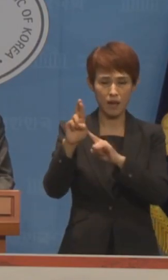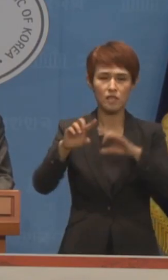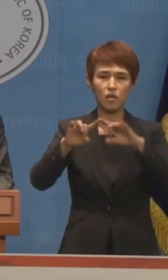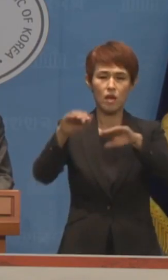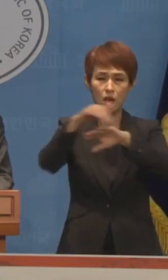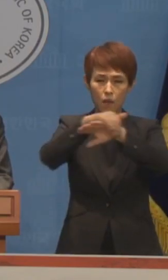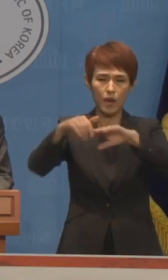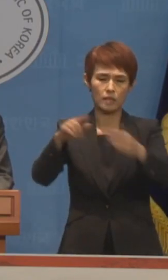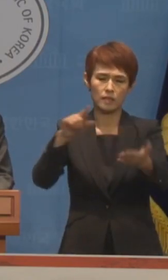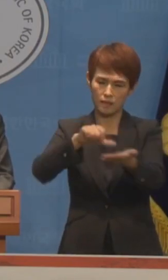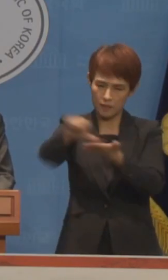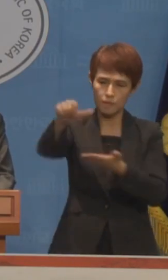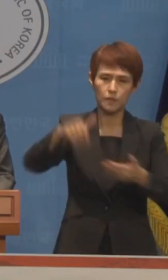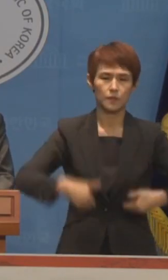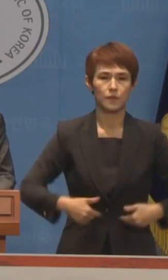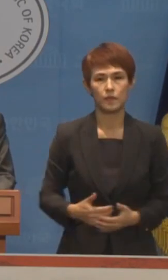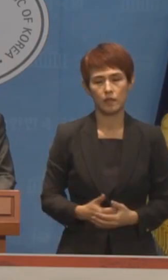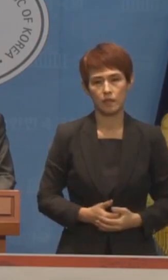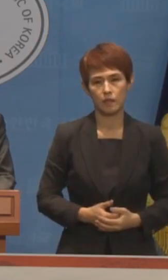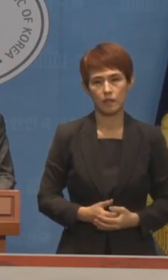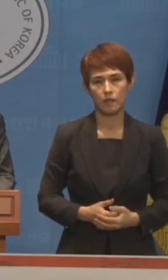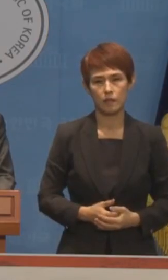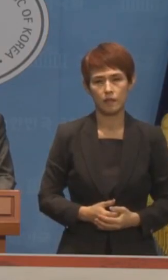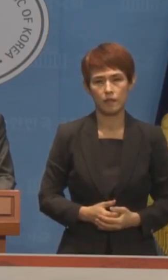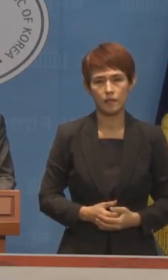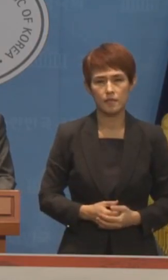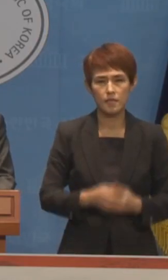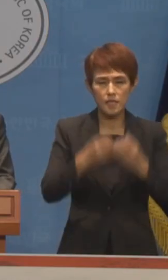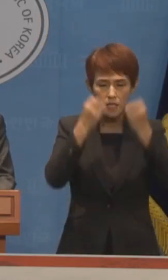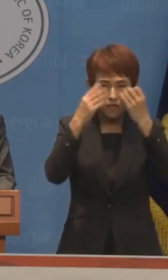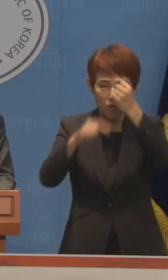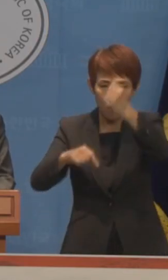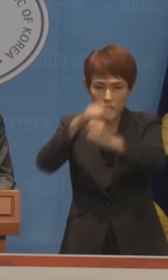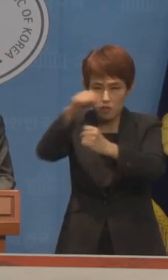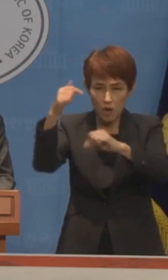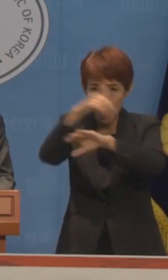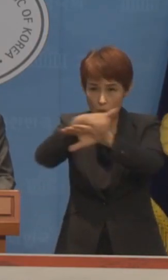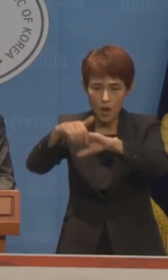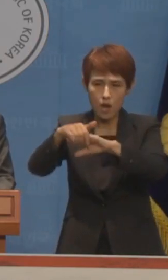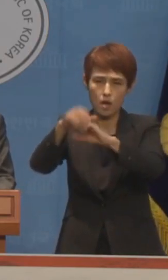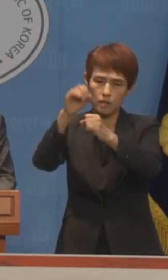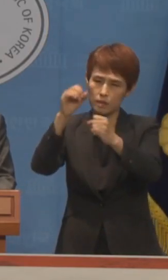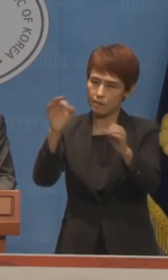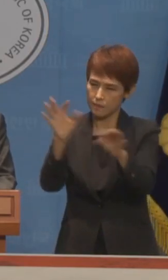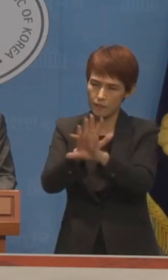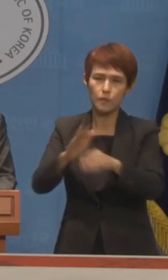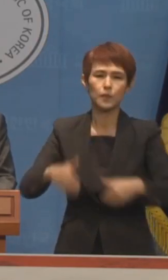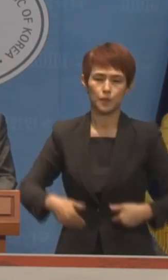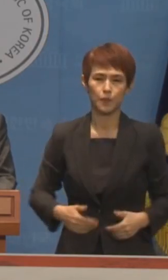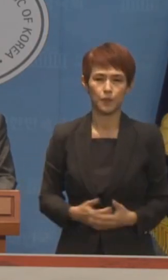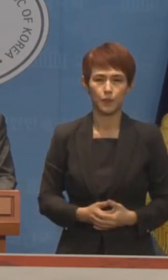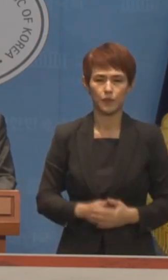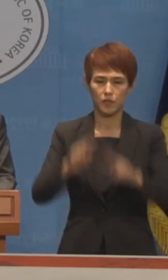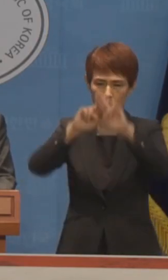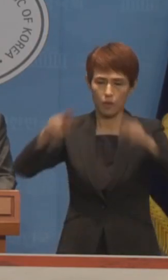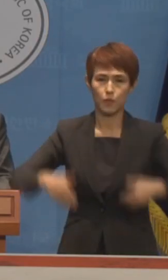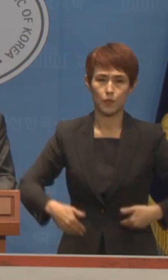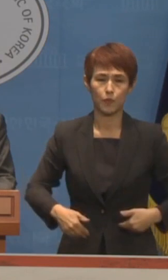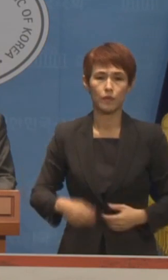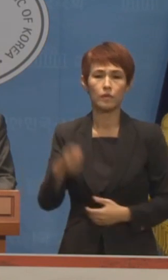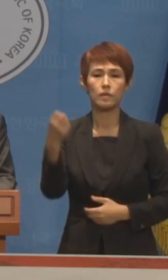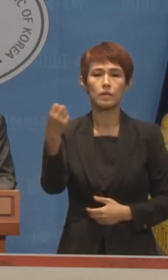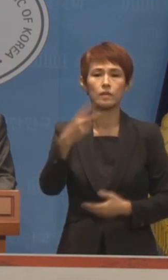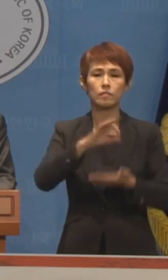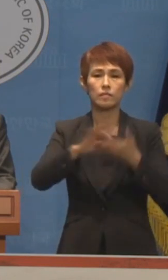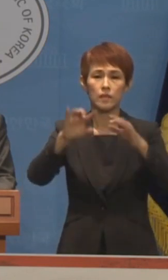합니다. 무책임한 신규 대형 원전 계획도 철회되어야 합니다. 재생에너지 확대와